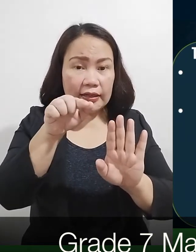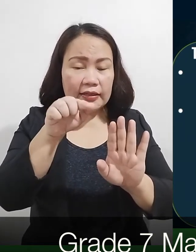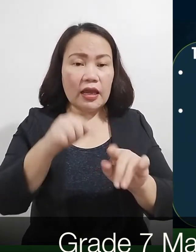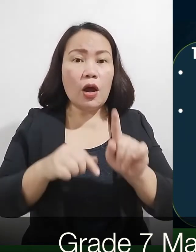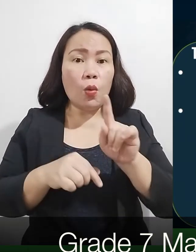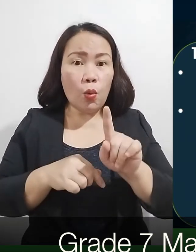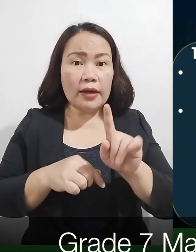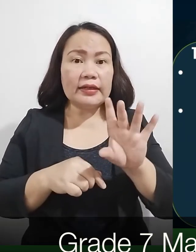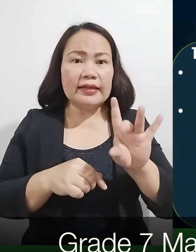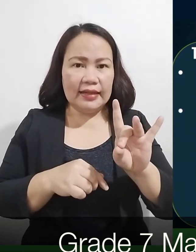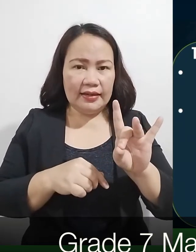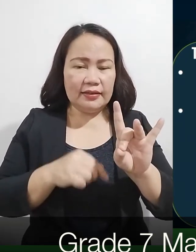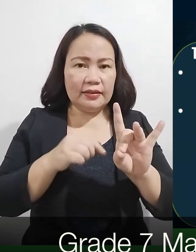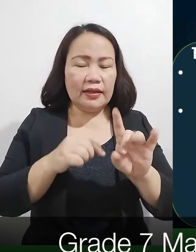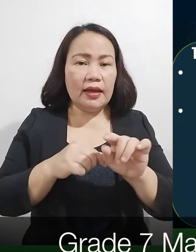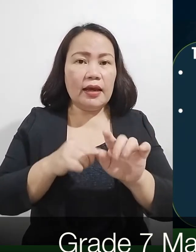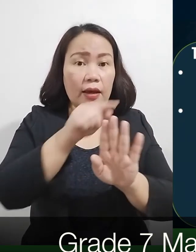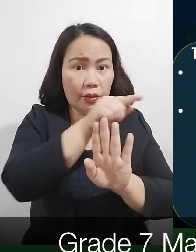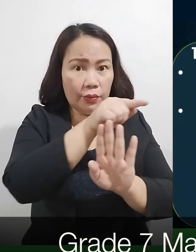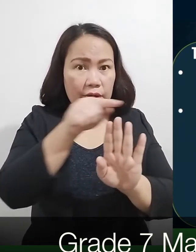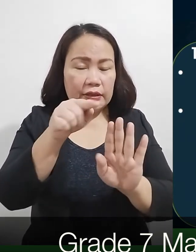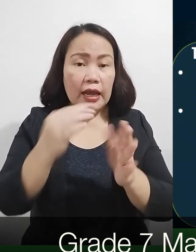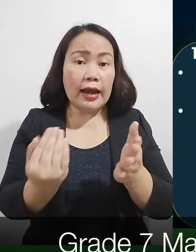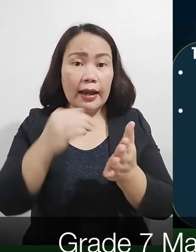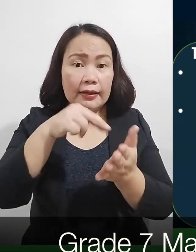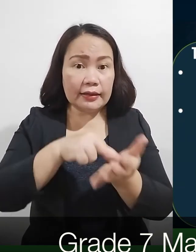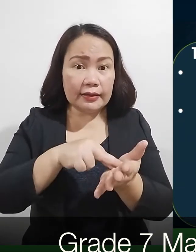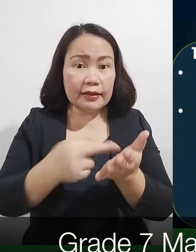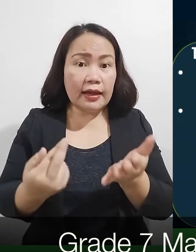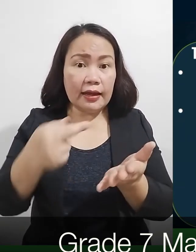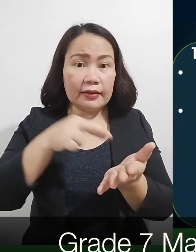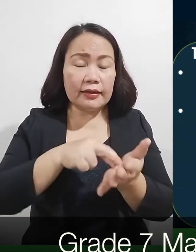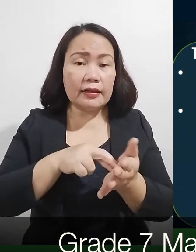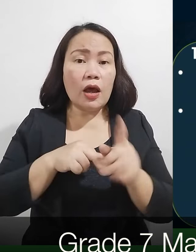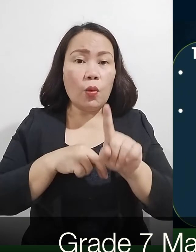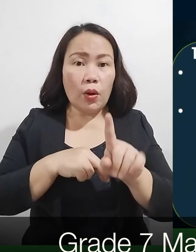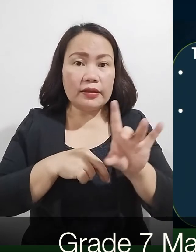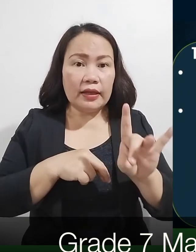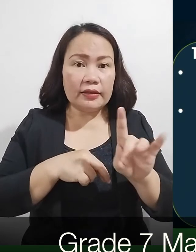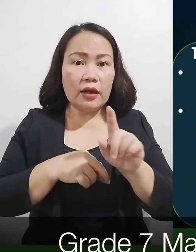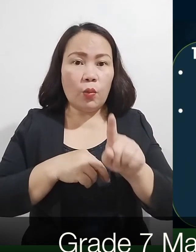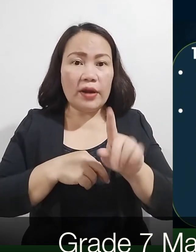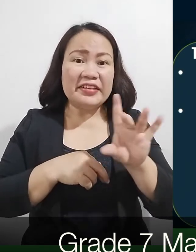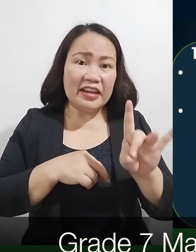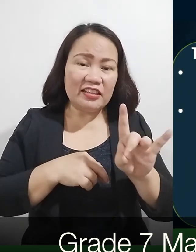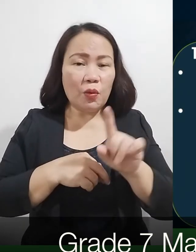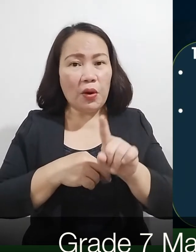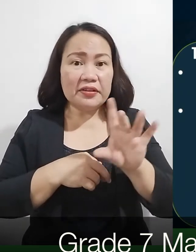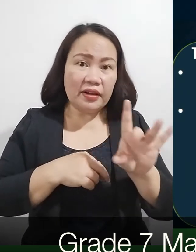and 8. Bakit 1 and 8? Kasi ang nauulit na digits natin ay